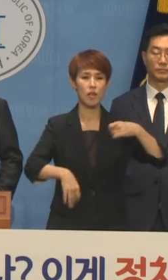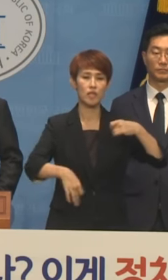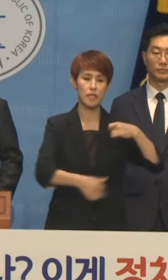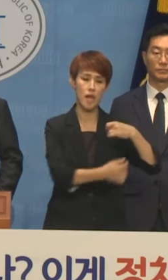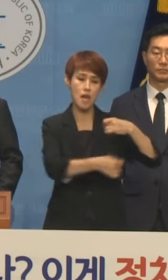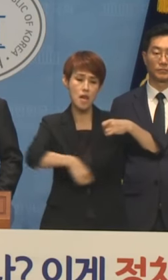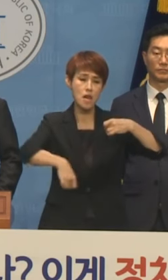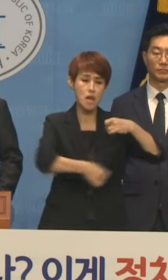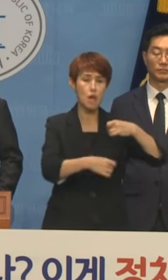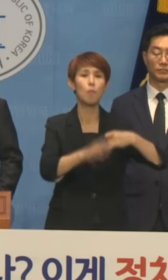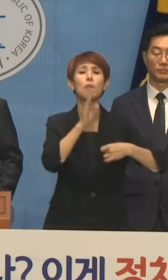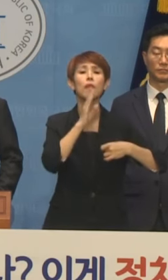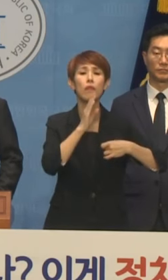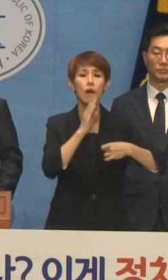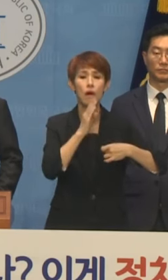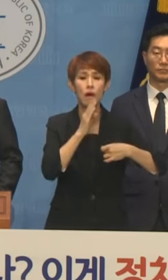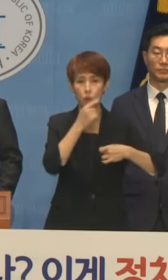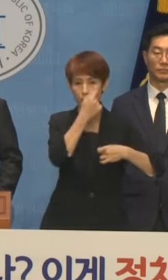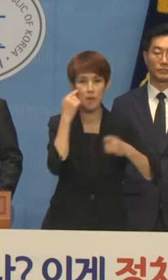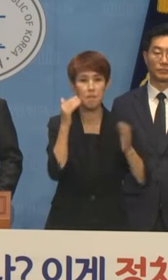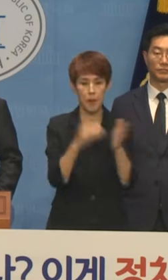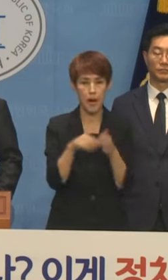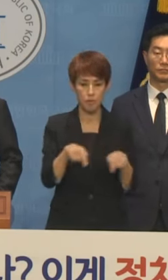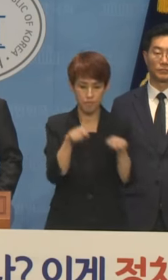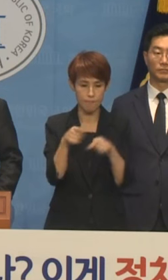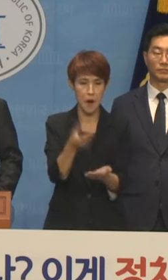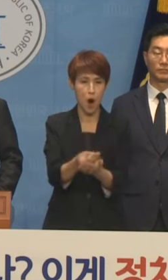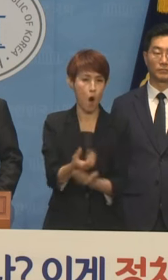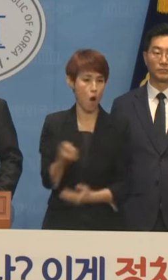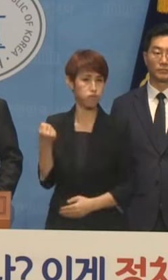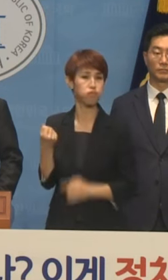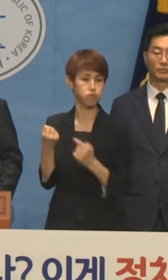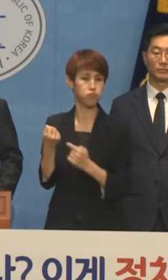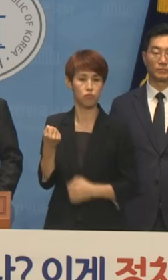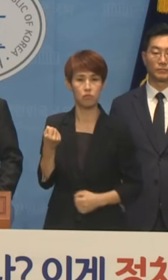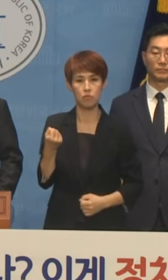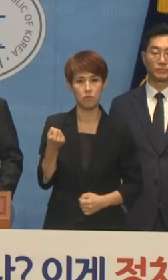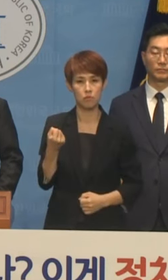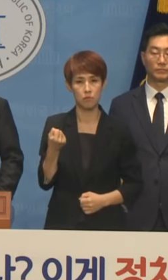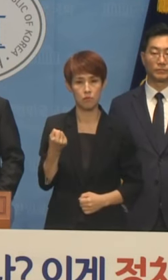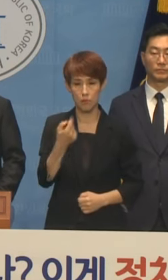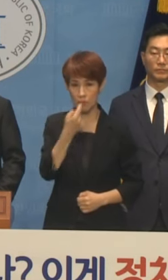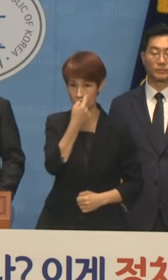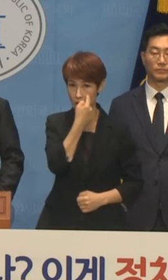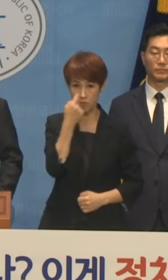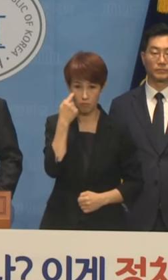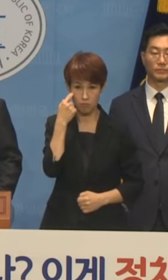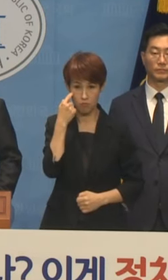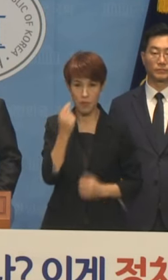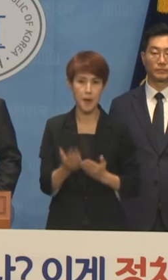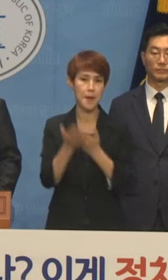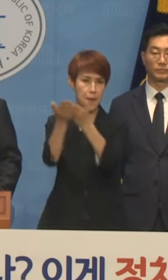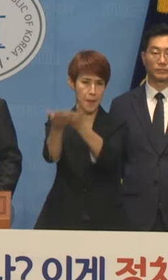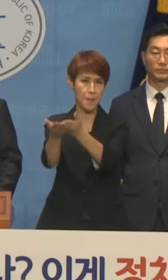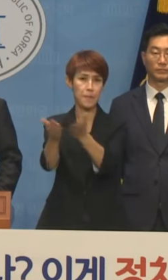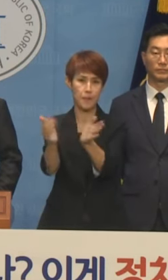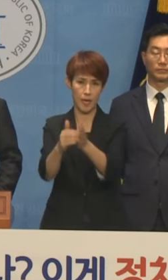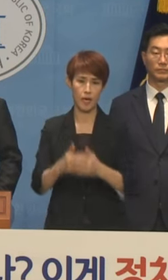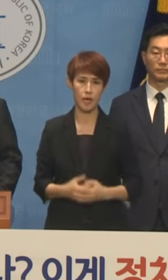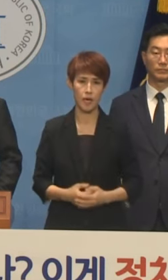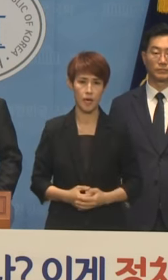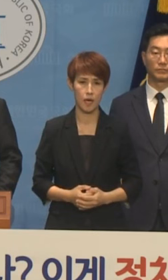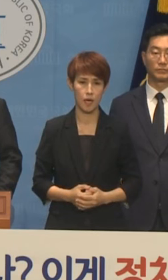라고 하는 걸 확인했고 그걸 녹취로 가지고 있습니다. 이 모든 건 검찰의 증거로 제출이 돼